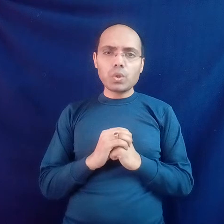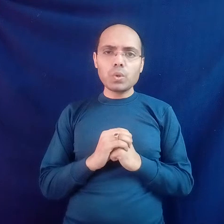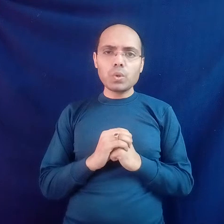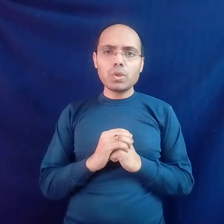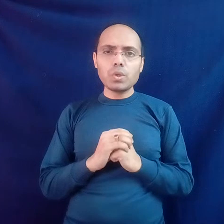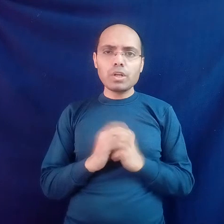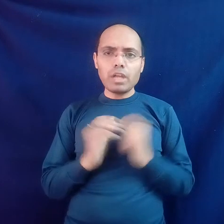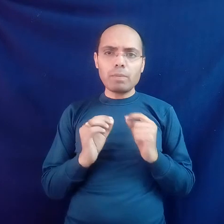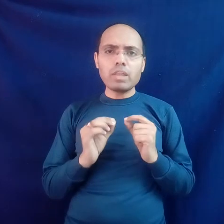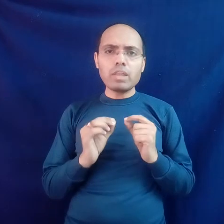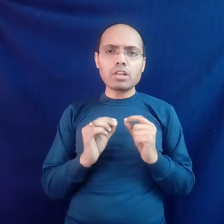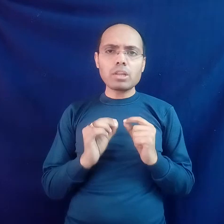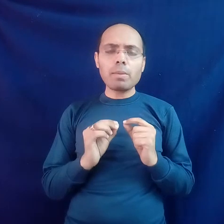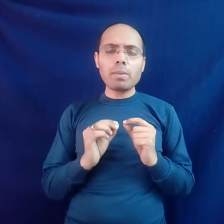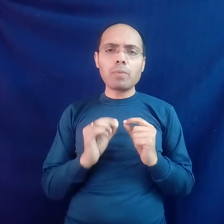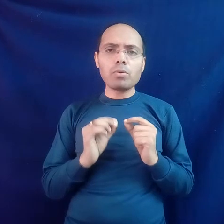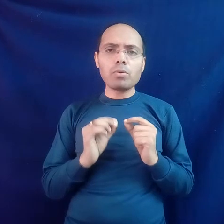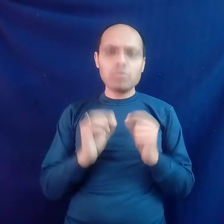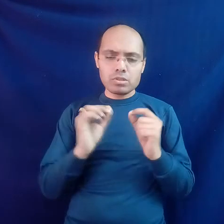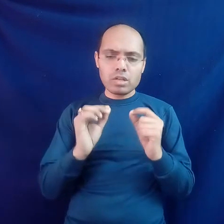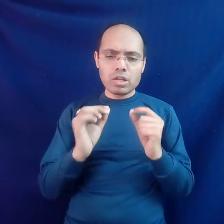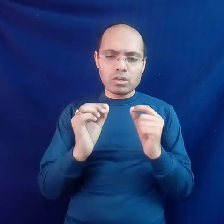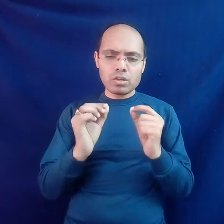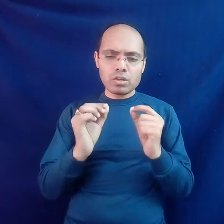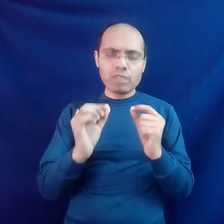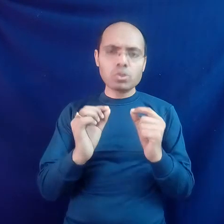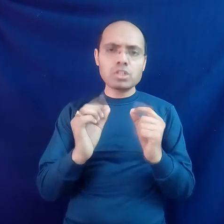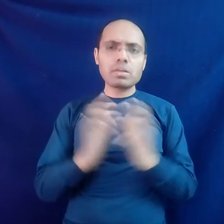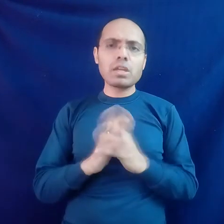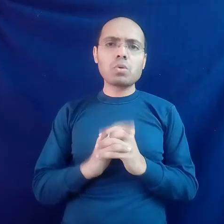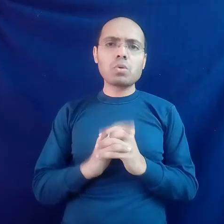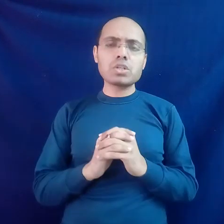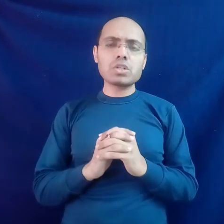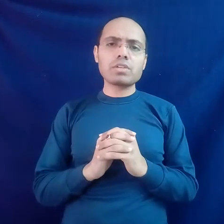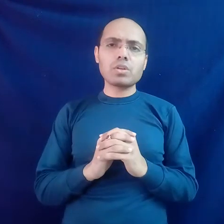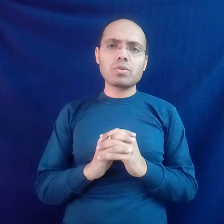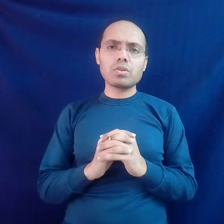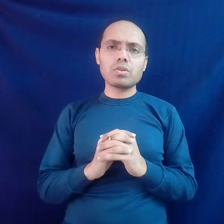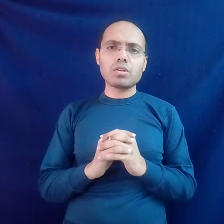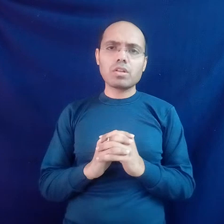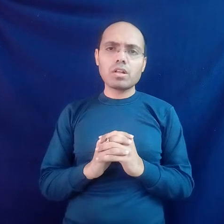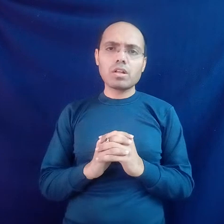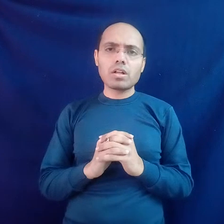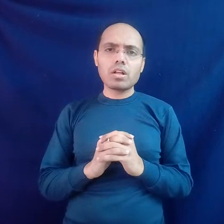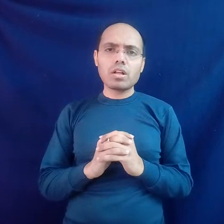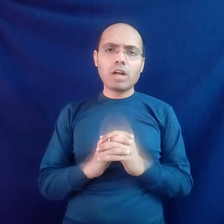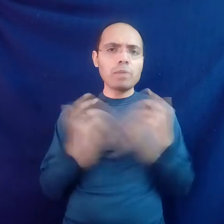दोस्तों, एक बेसिक तथ्य पे मैं आपको एक रोचक चीज बताने की कोशिश करता हूँ। हम क्या